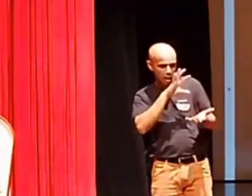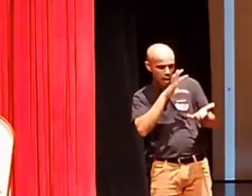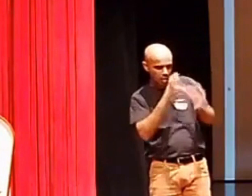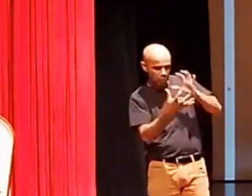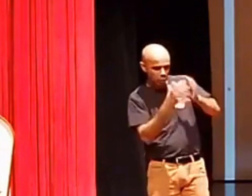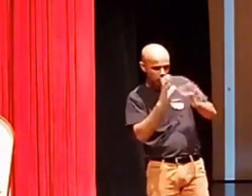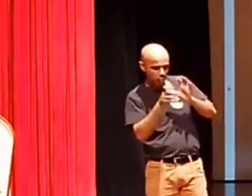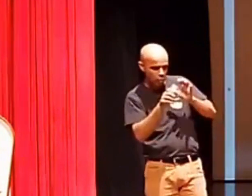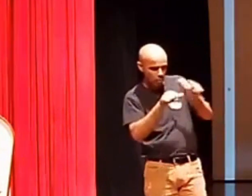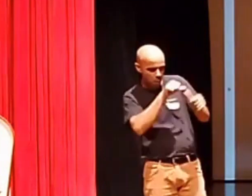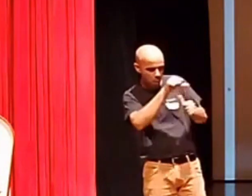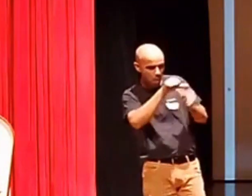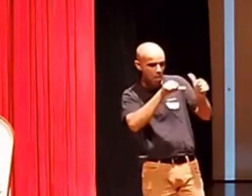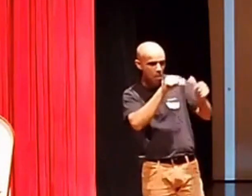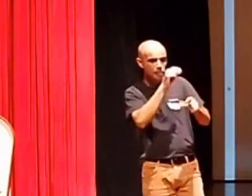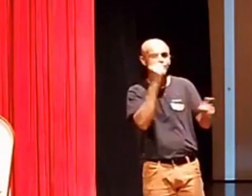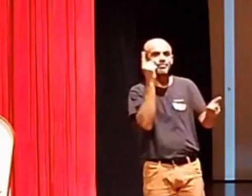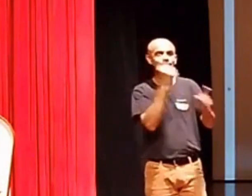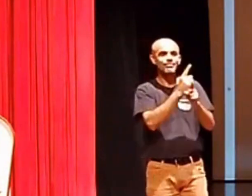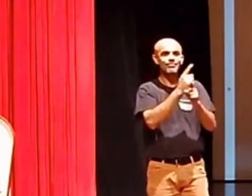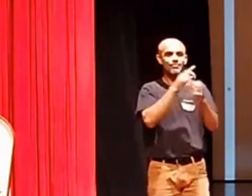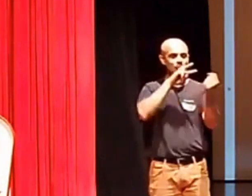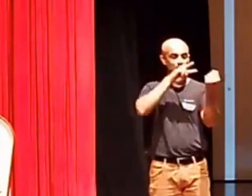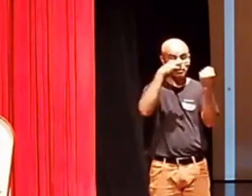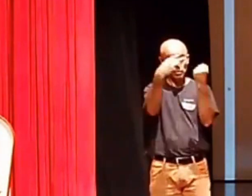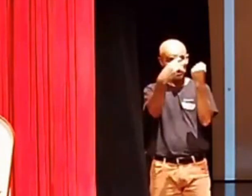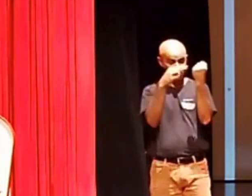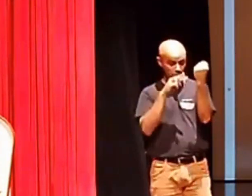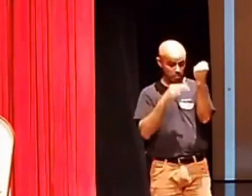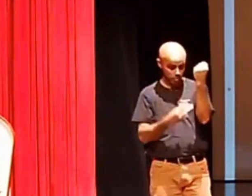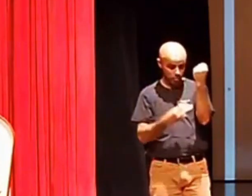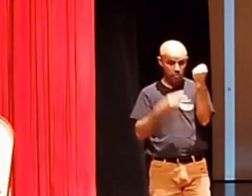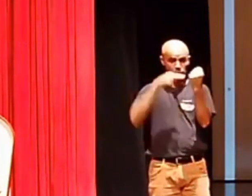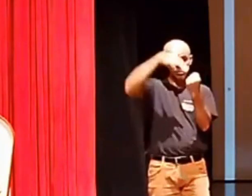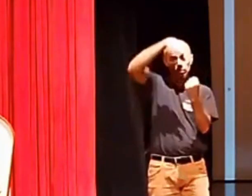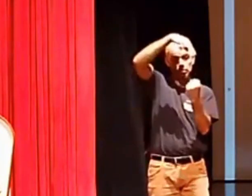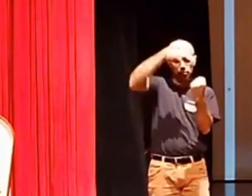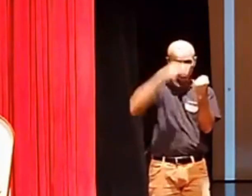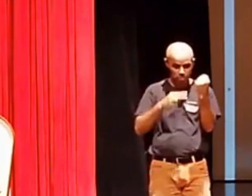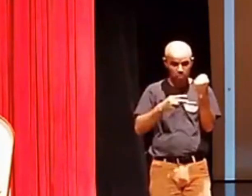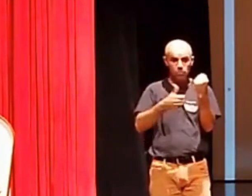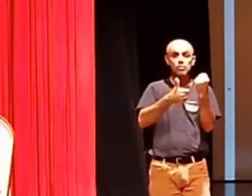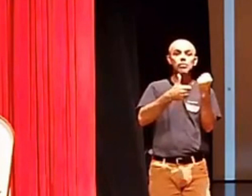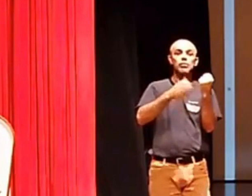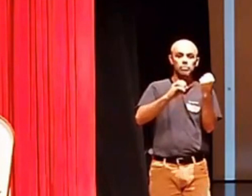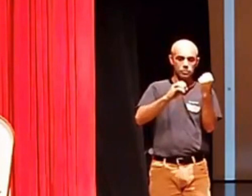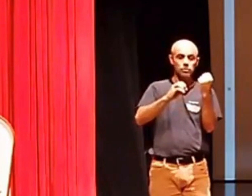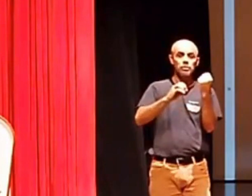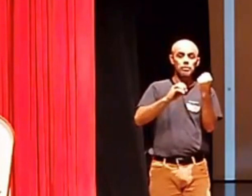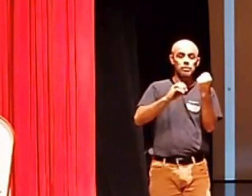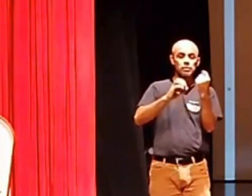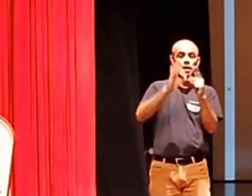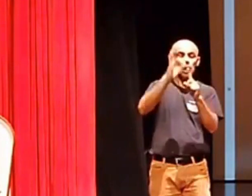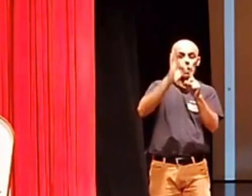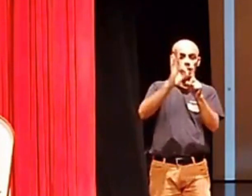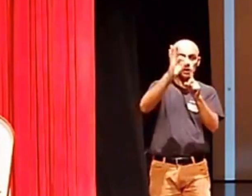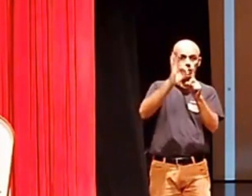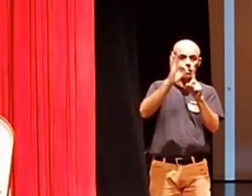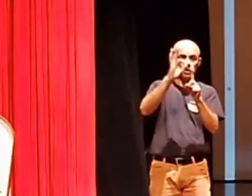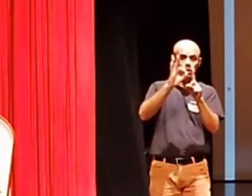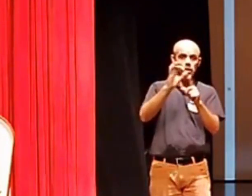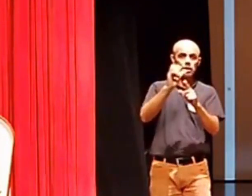acabei de explicar para vocês, tridimensional, ela ultrapassa 10 graus no ângulo de Cobb. O que é o ângulo de